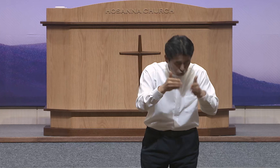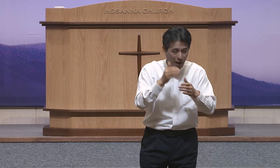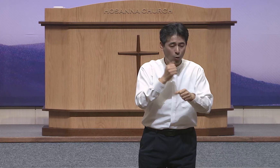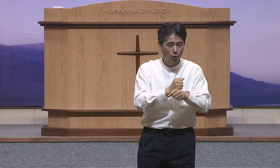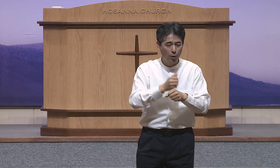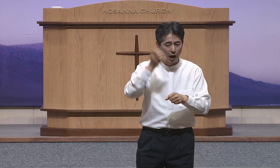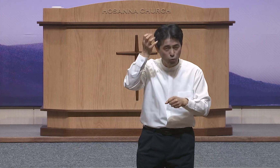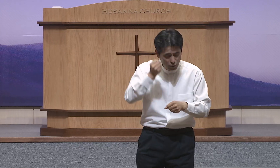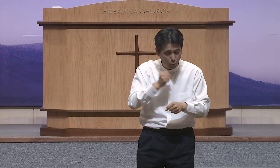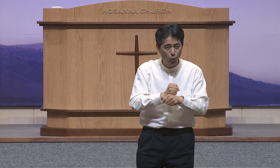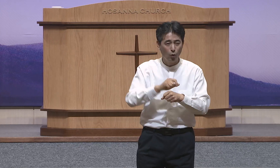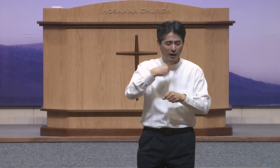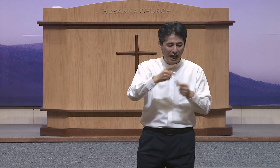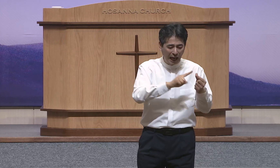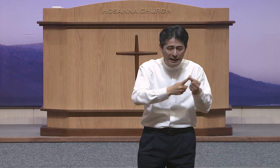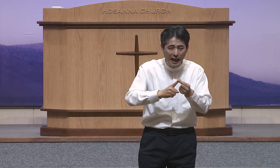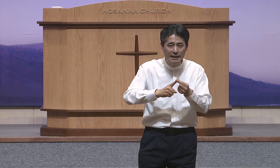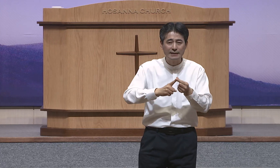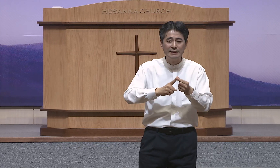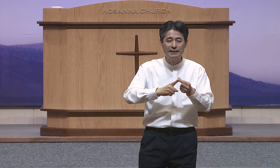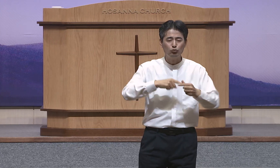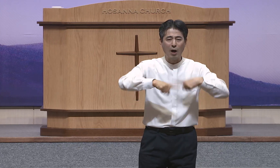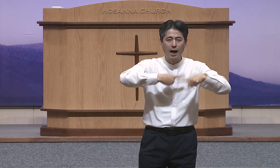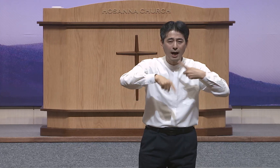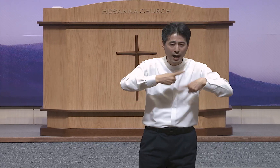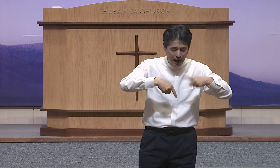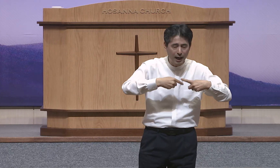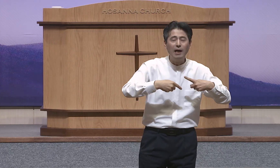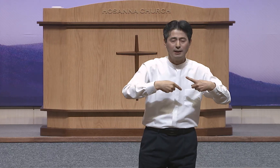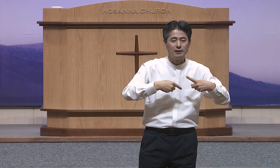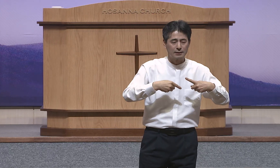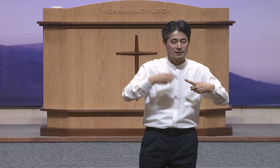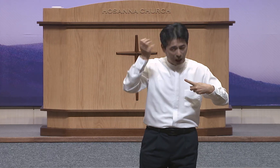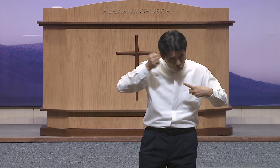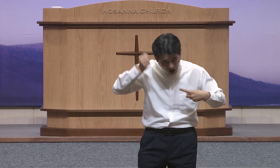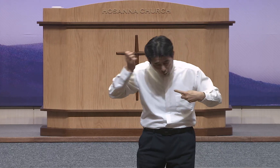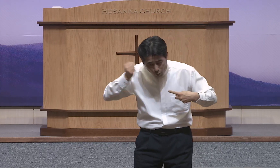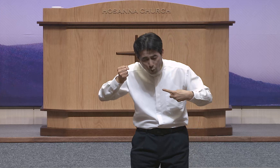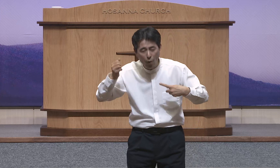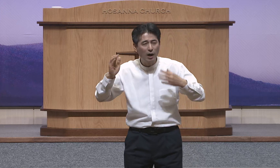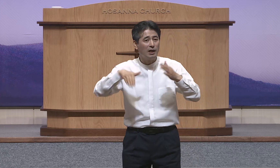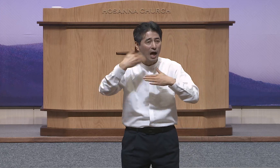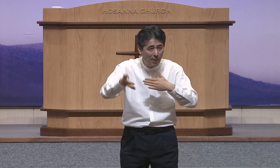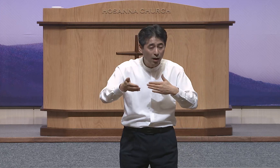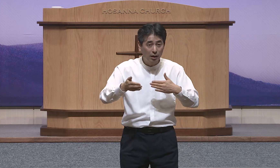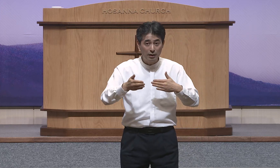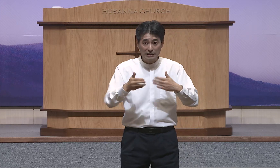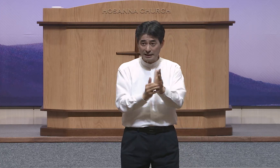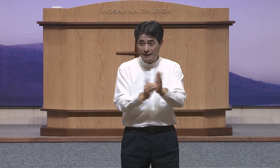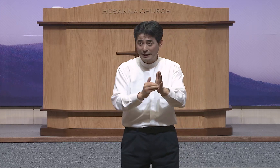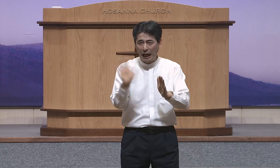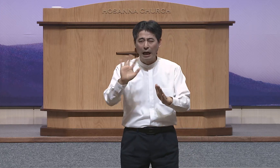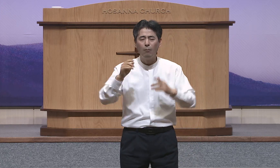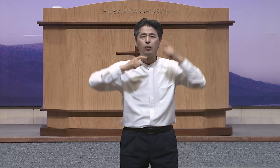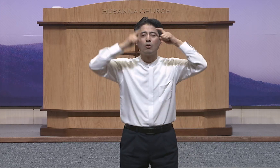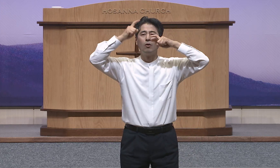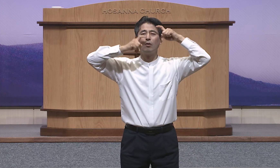박자에 맞춰서 기억을 하고 또 가사도 수어로 아름답게 표현해야 되고 또 기억도 해야 되고